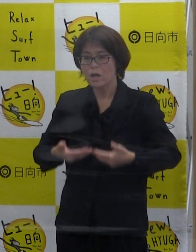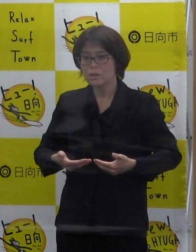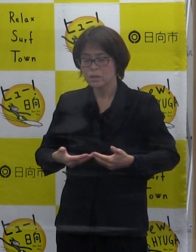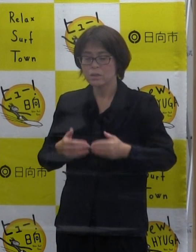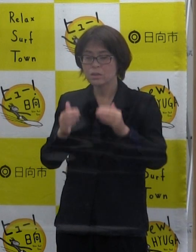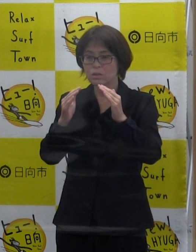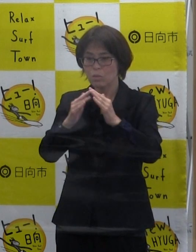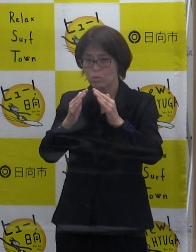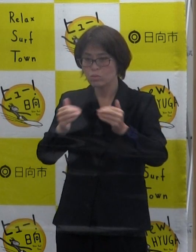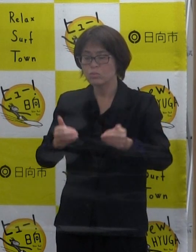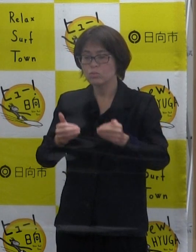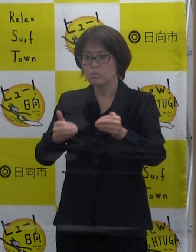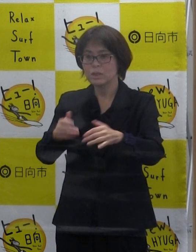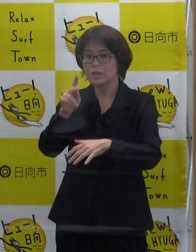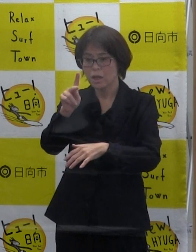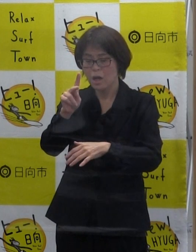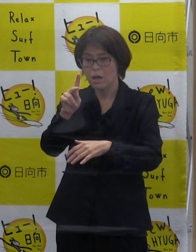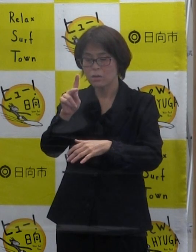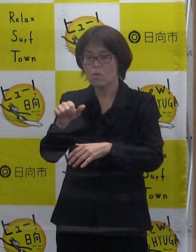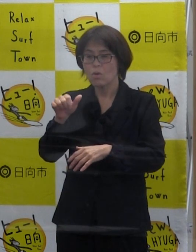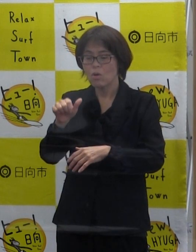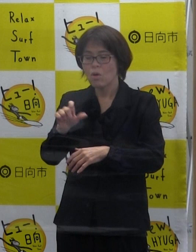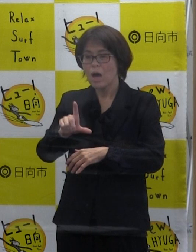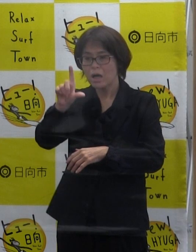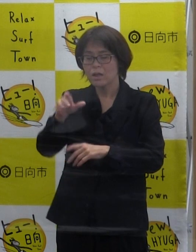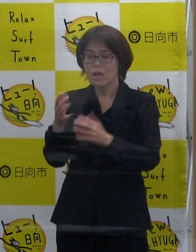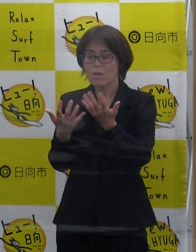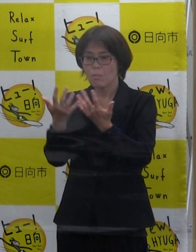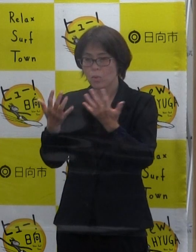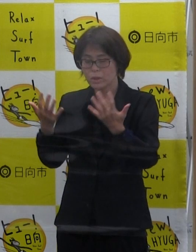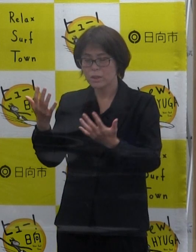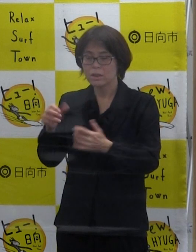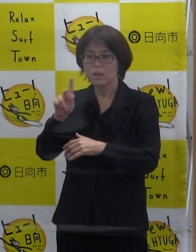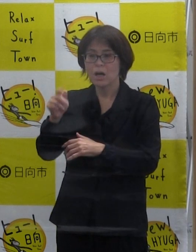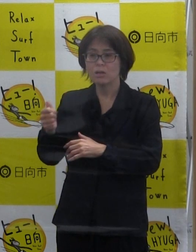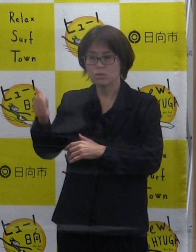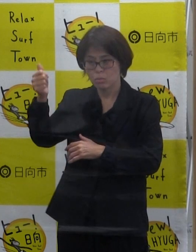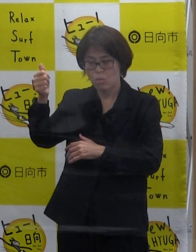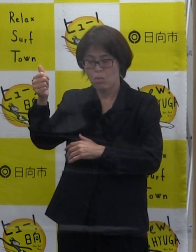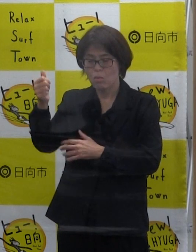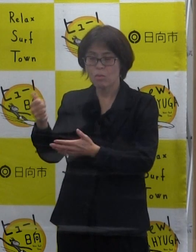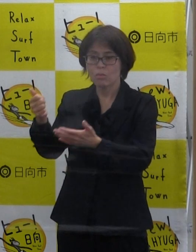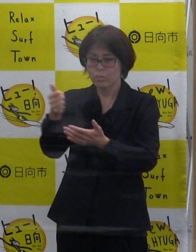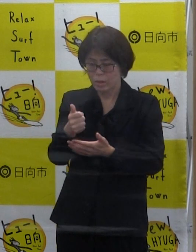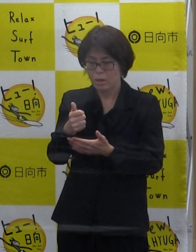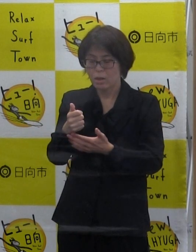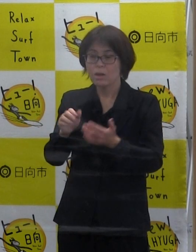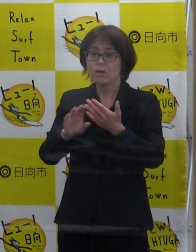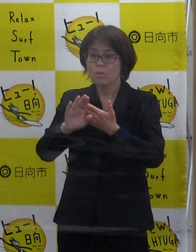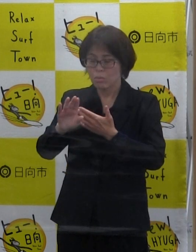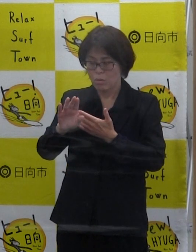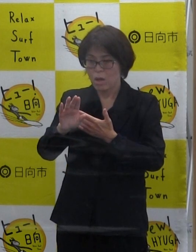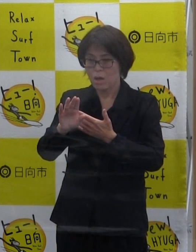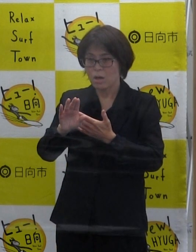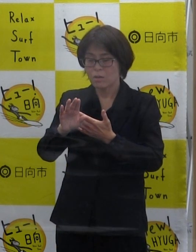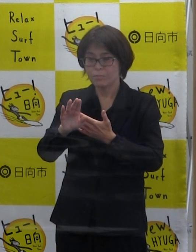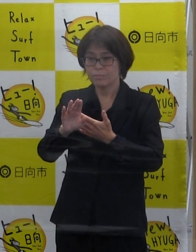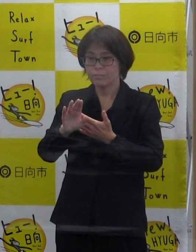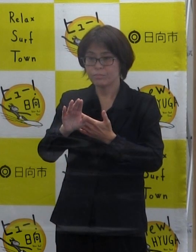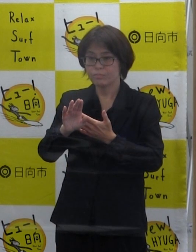住推進課の上森康幹課長の情報の提供、 その他